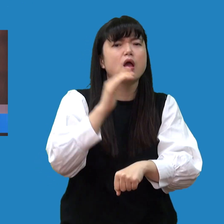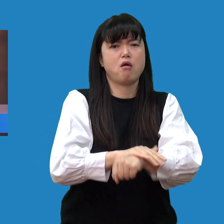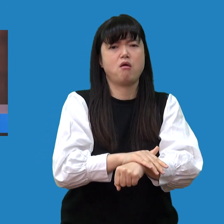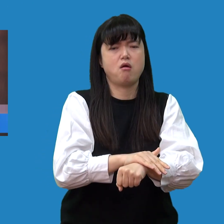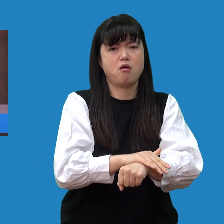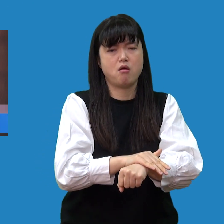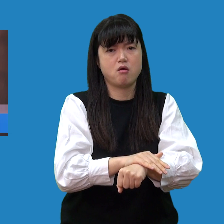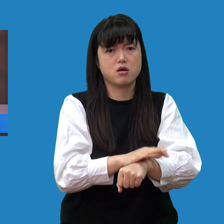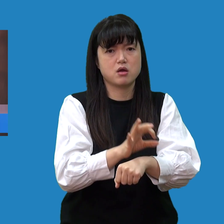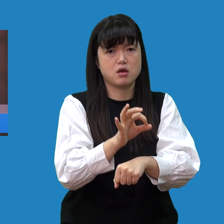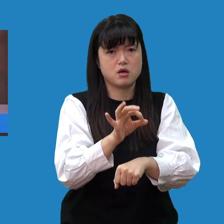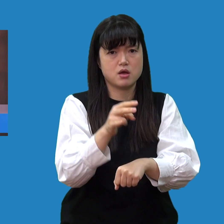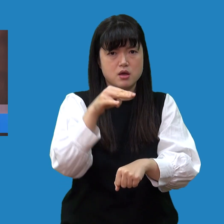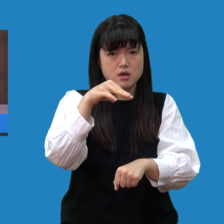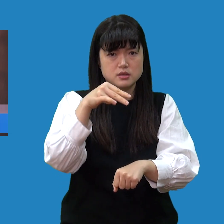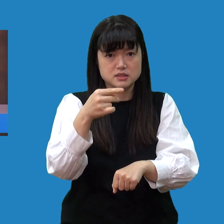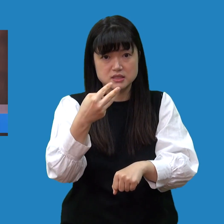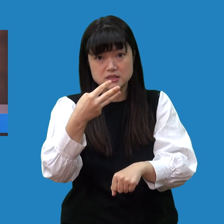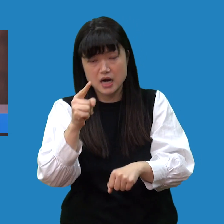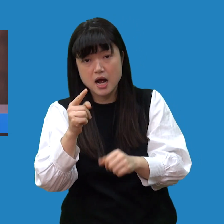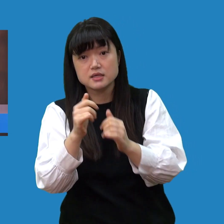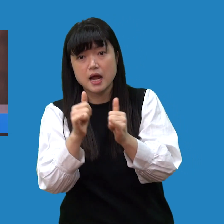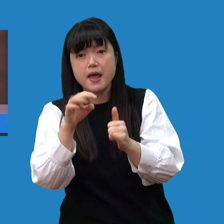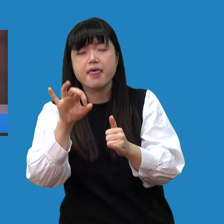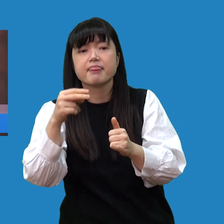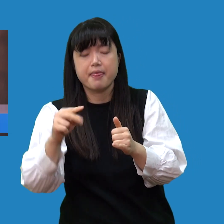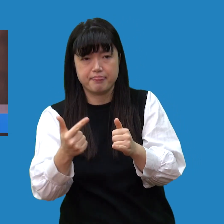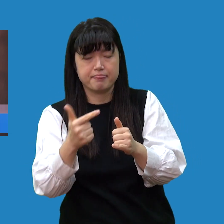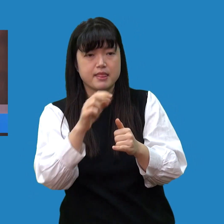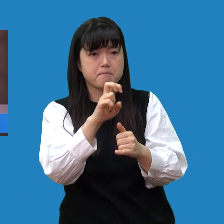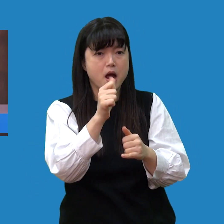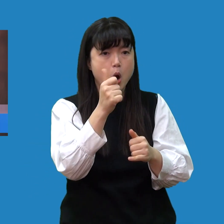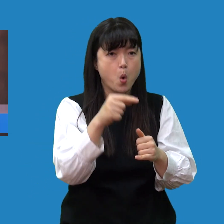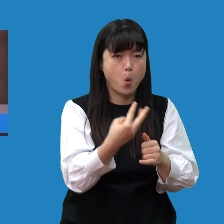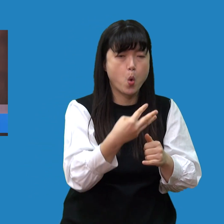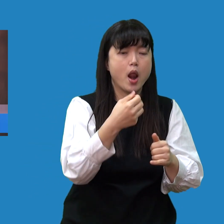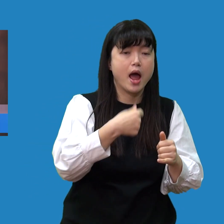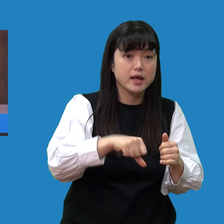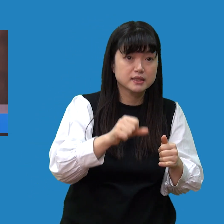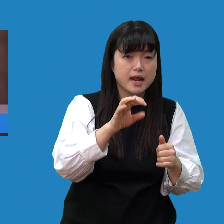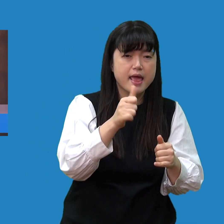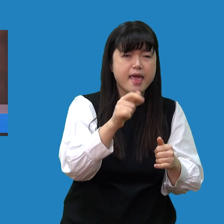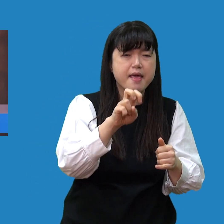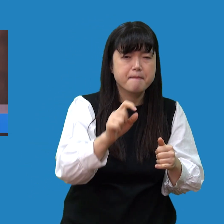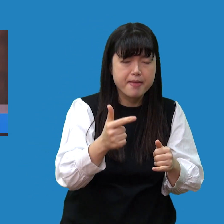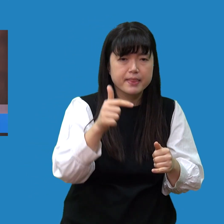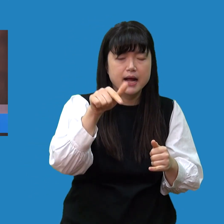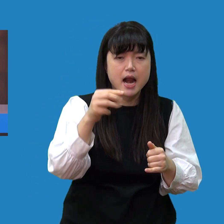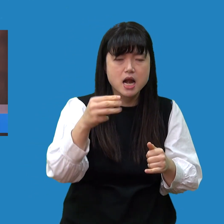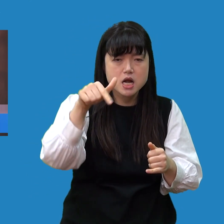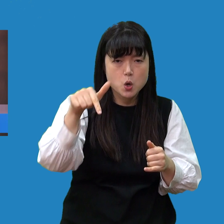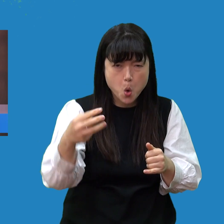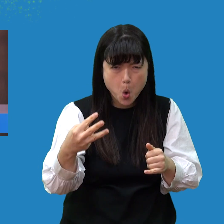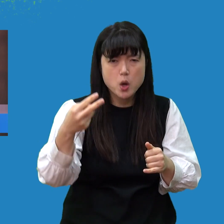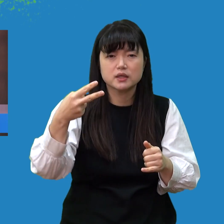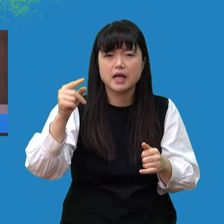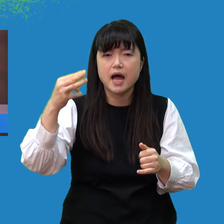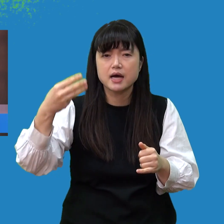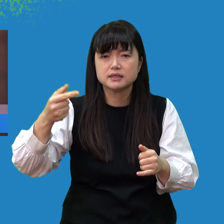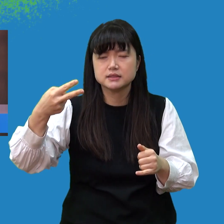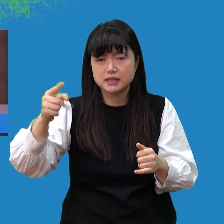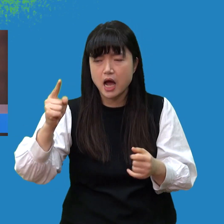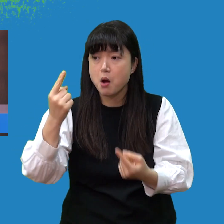사람보다 지혜로워서 에스라 사람 에단과 마홀의 아들 헤만과 갈골과